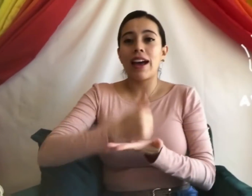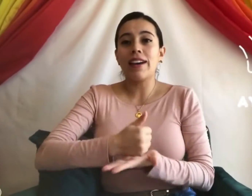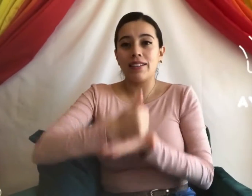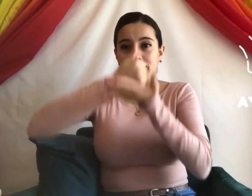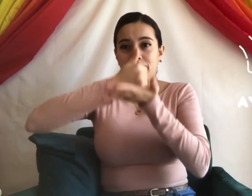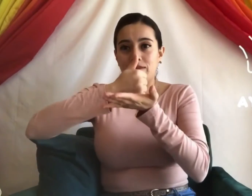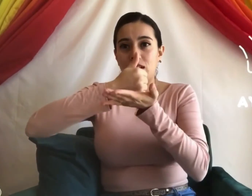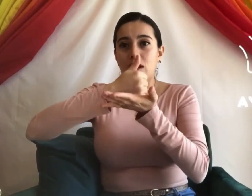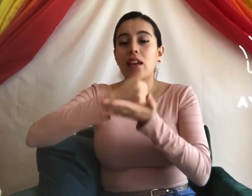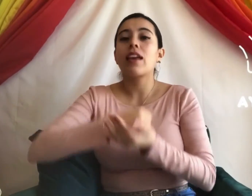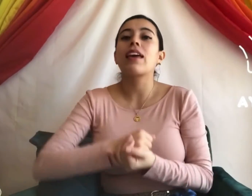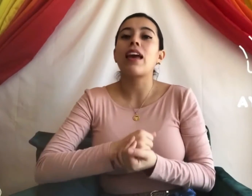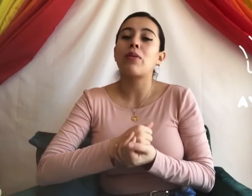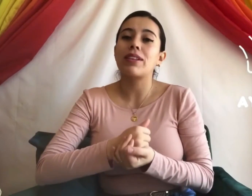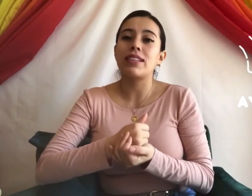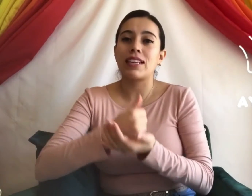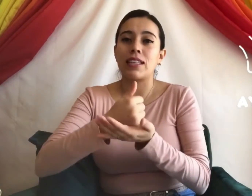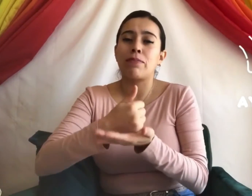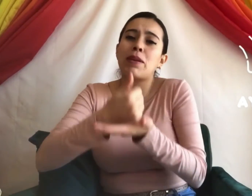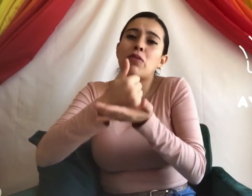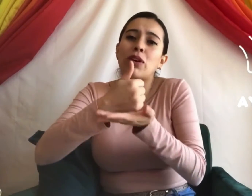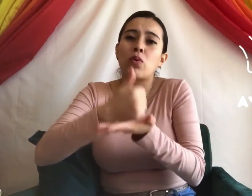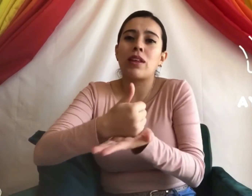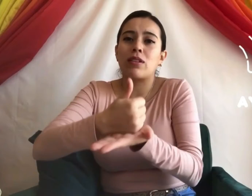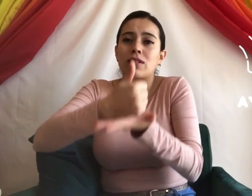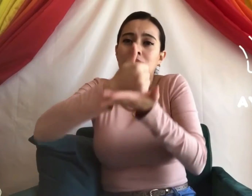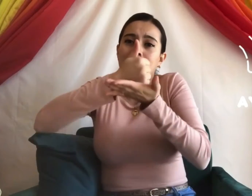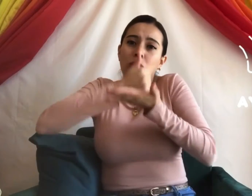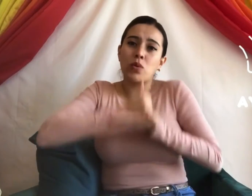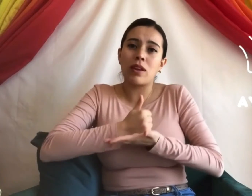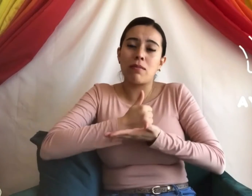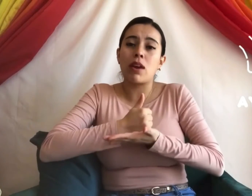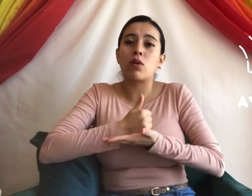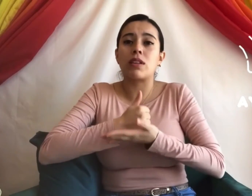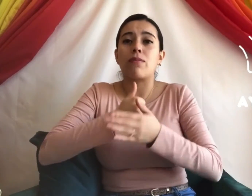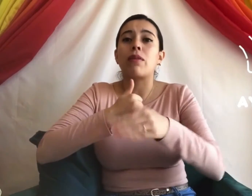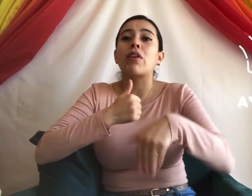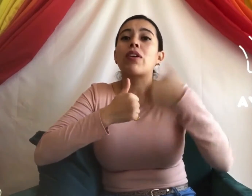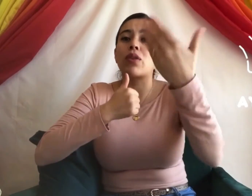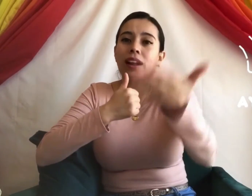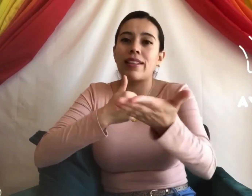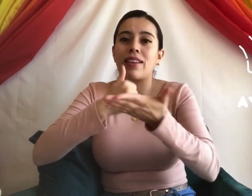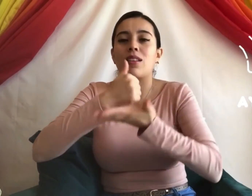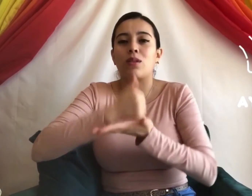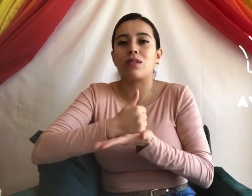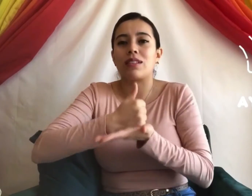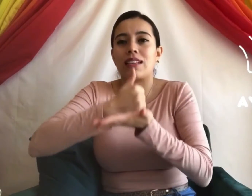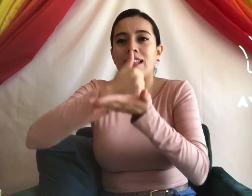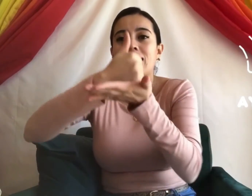Ayudar. Acuérdense que si pido ayuda, entonces es ayúdenme. O si voy a ayudar a alguien, entonces hacia